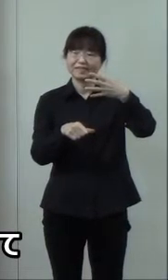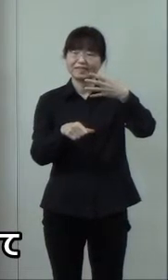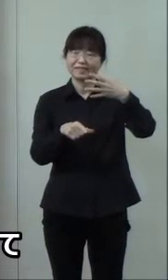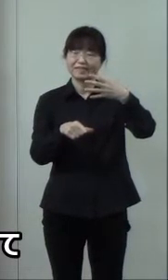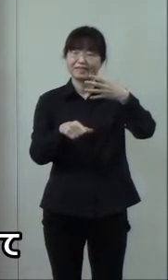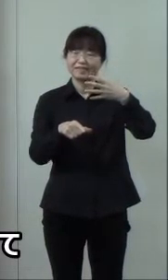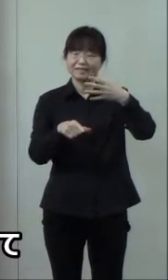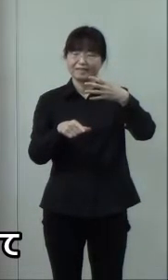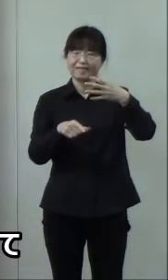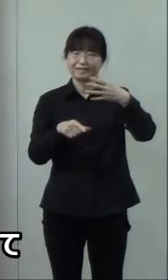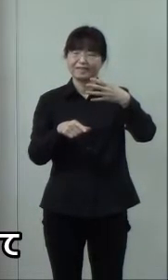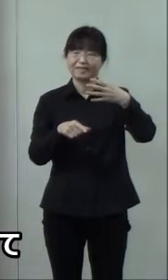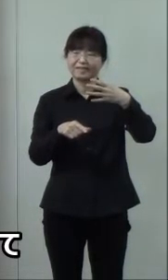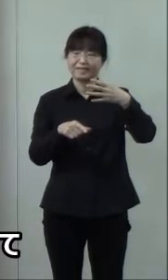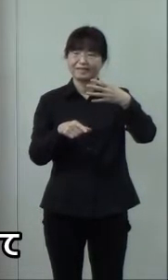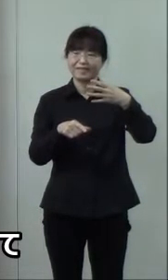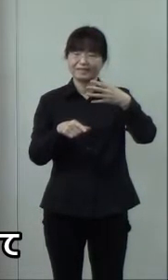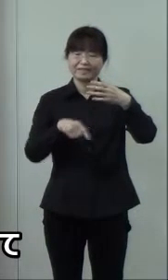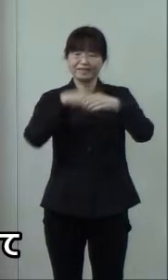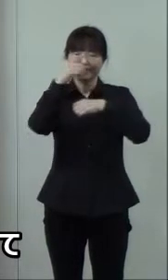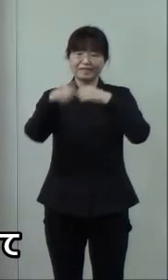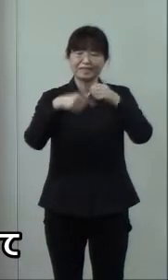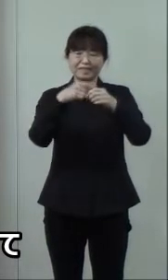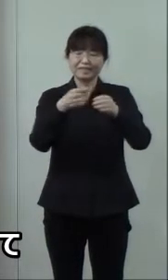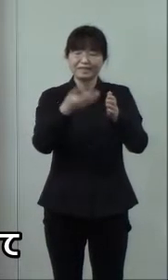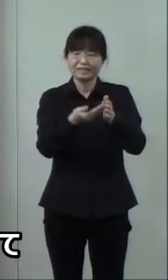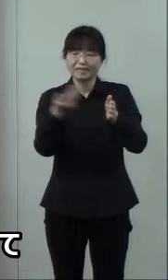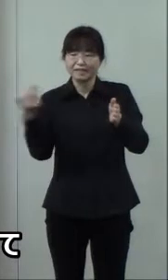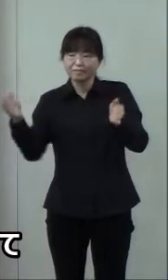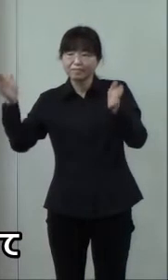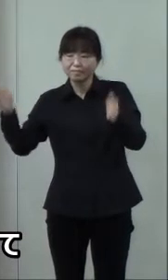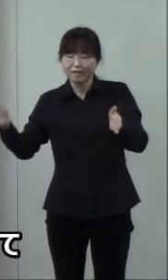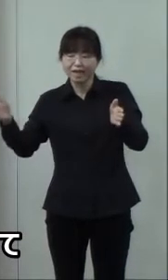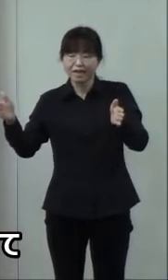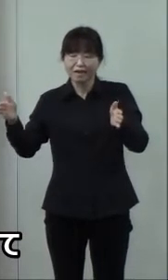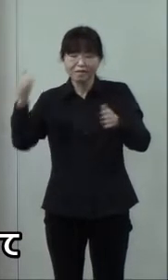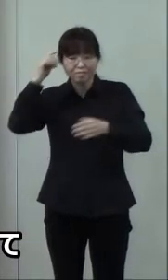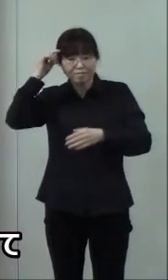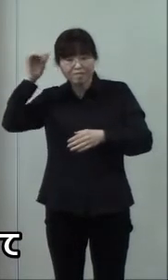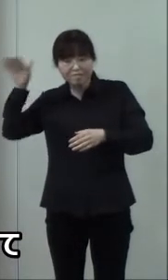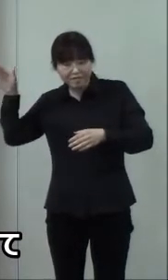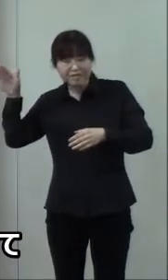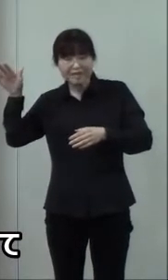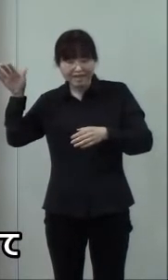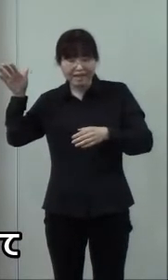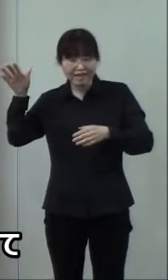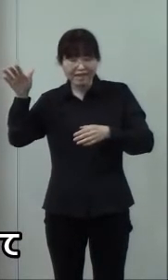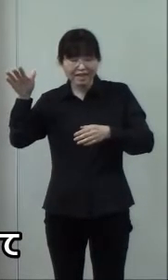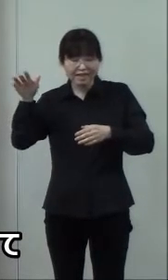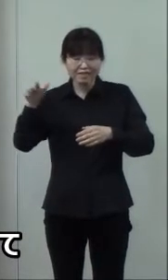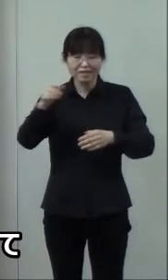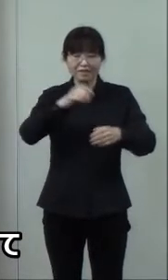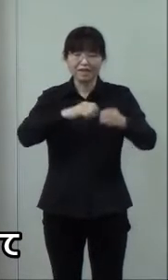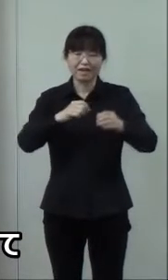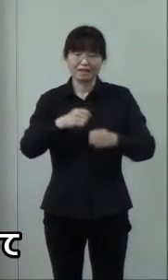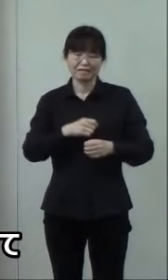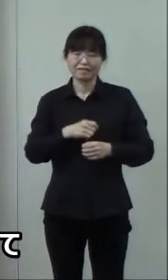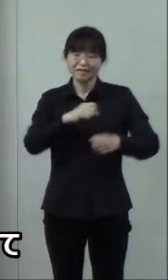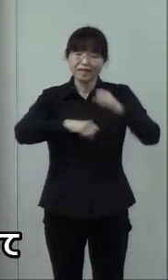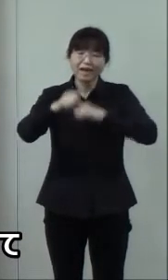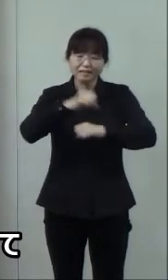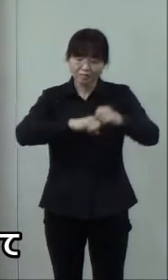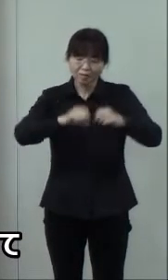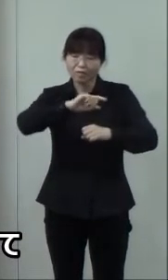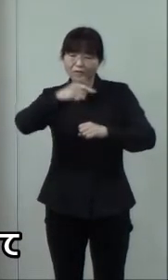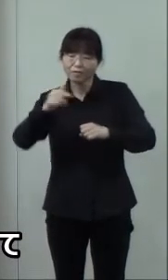終えた、と思うんですけど、この1年間を振り返って特に印象的な施策とかあるいは出来事とかありましたら教えてい